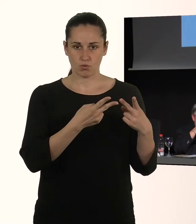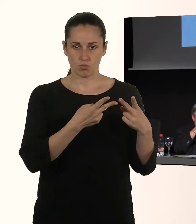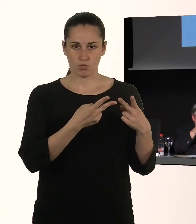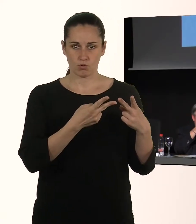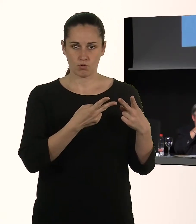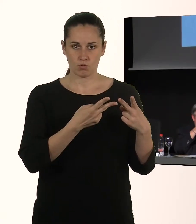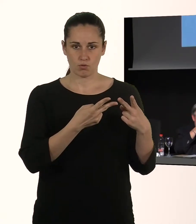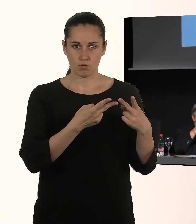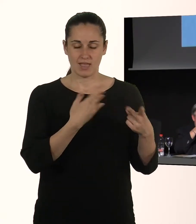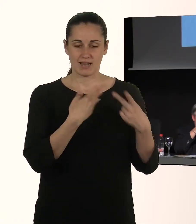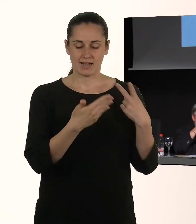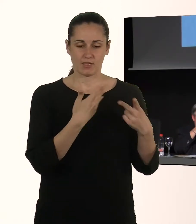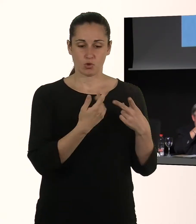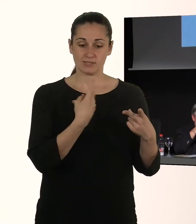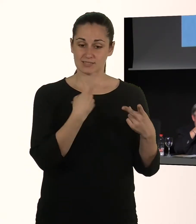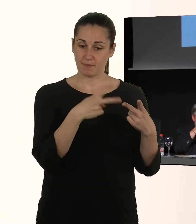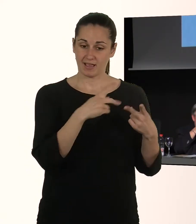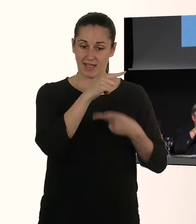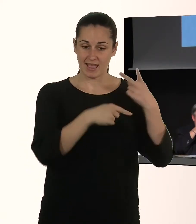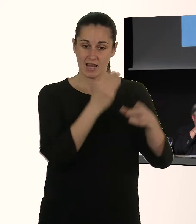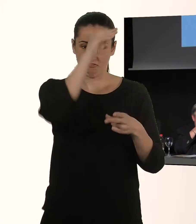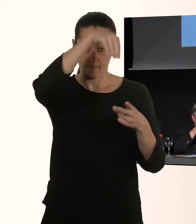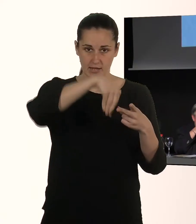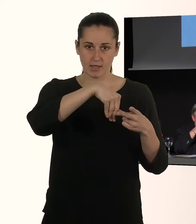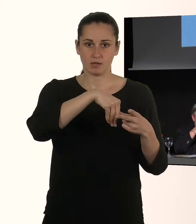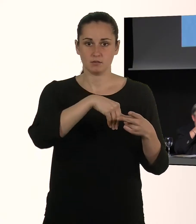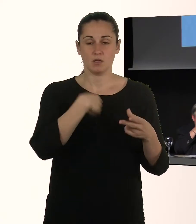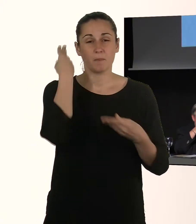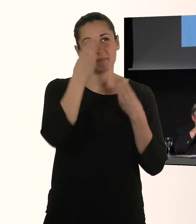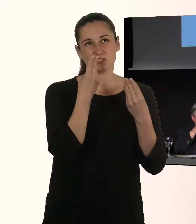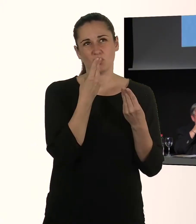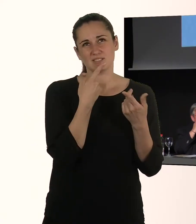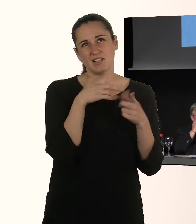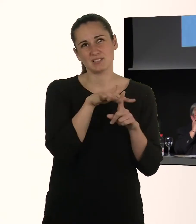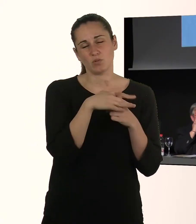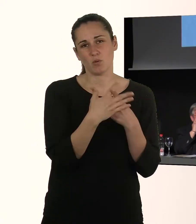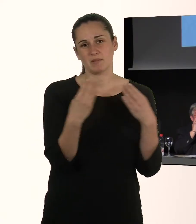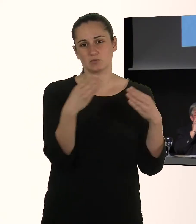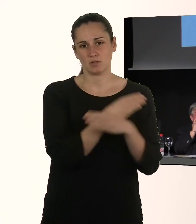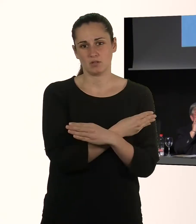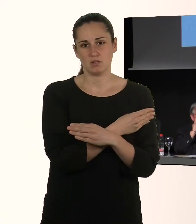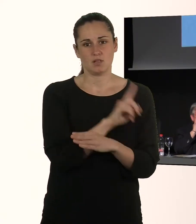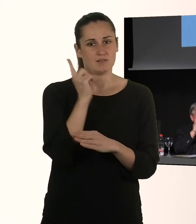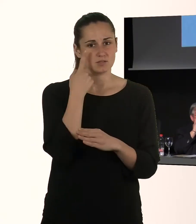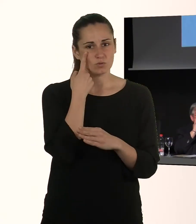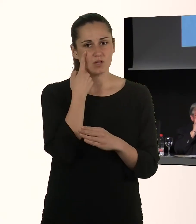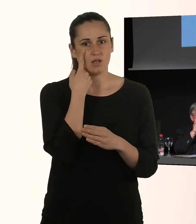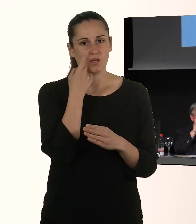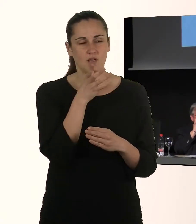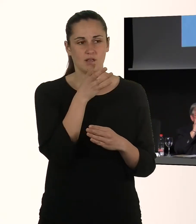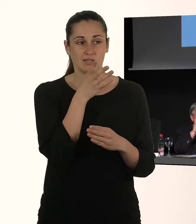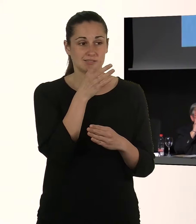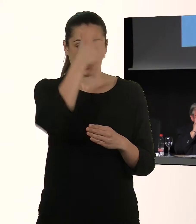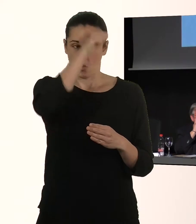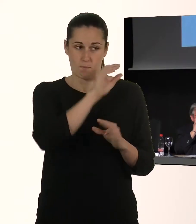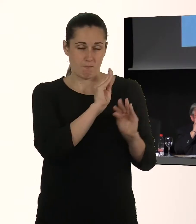relaciones de pareja en el interior de la familia, que me parece que es el lado más contradictorio, donde se le ve más a Marqués la impronta masculina de la